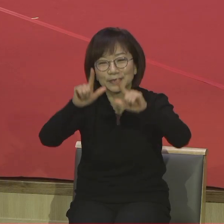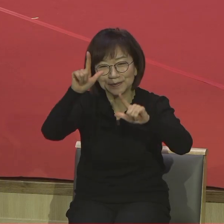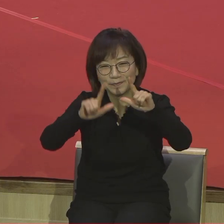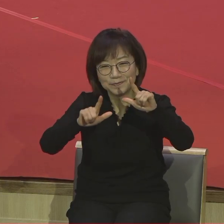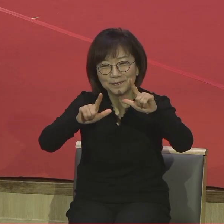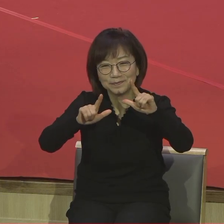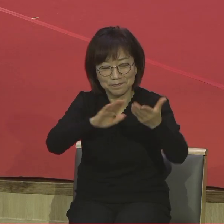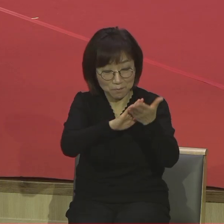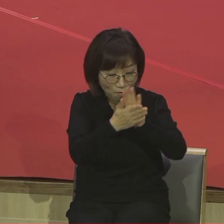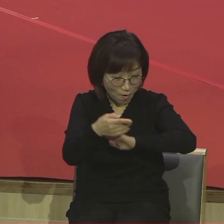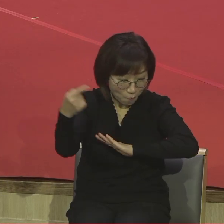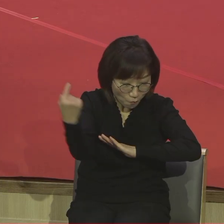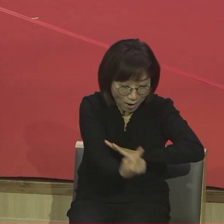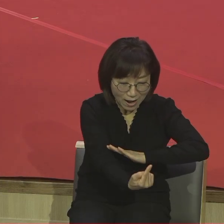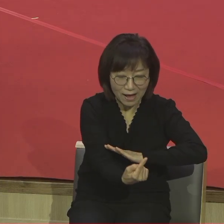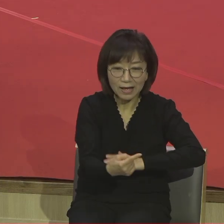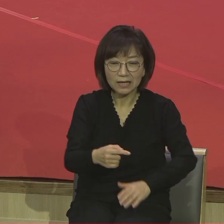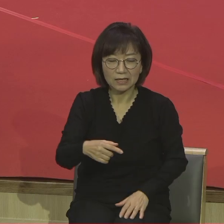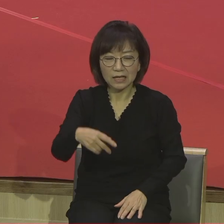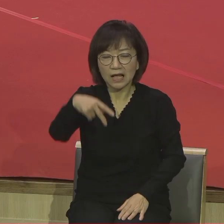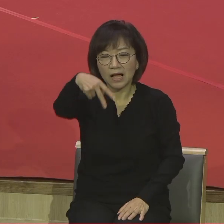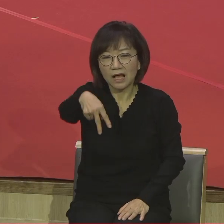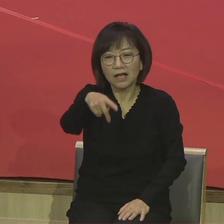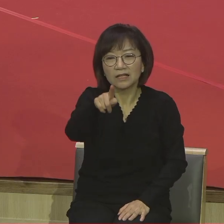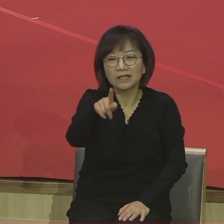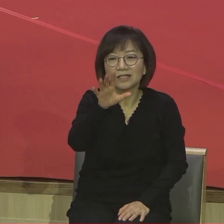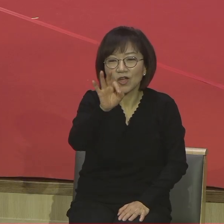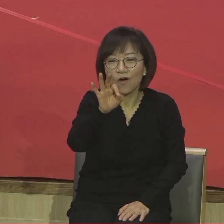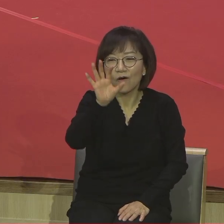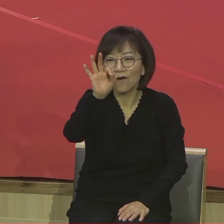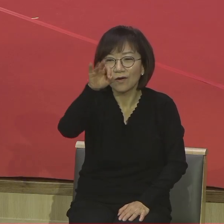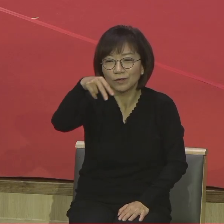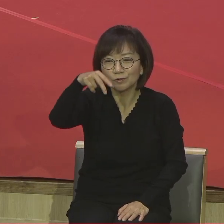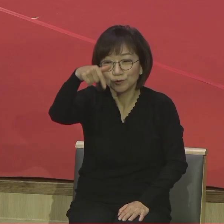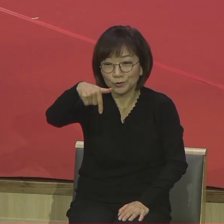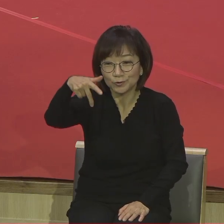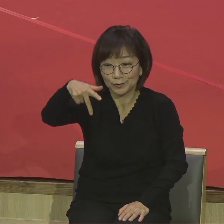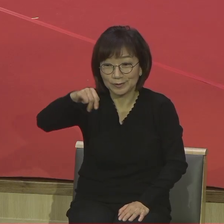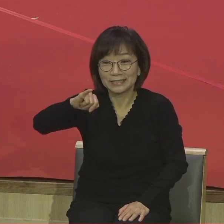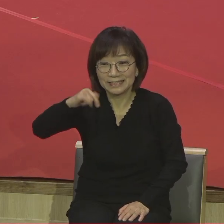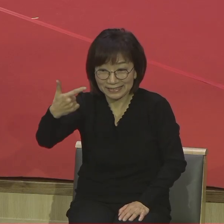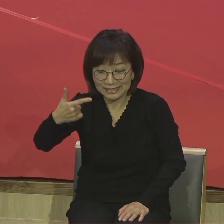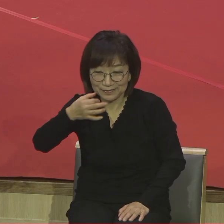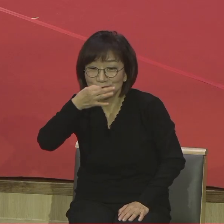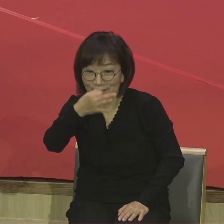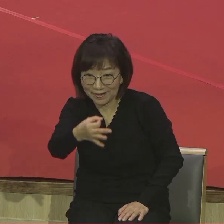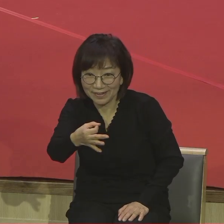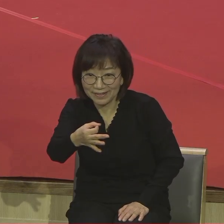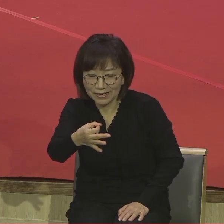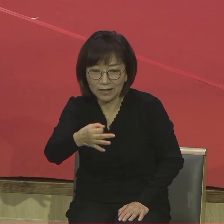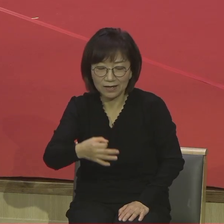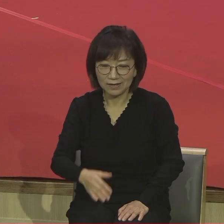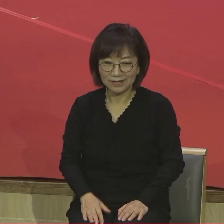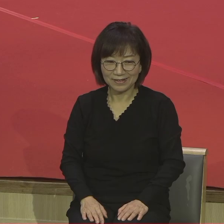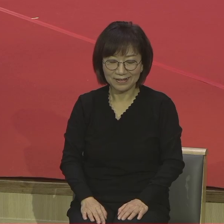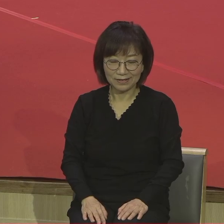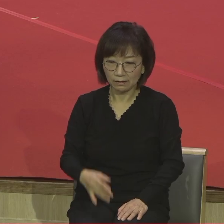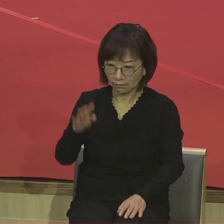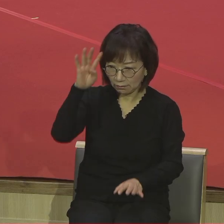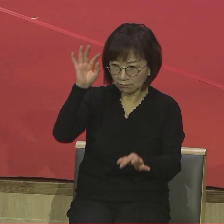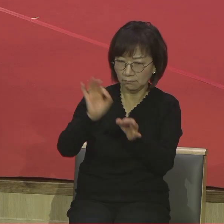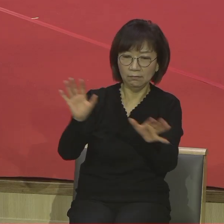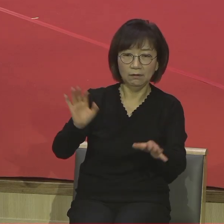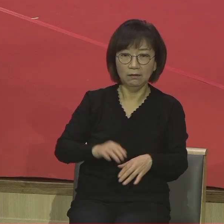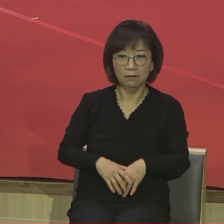성육신이라 그렇게 말을 합니다. 복음의 가장 큰 반전을 보여주는